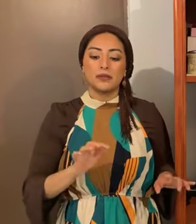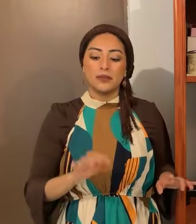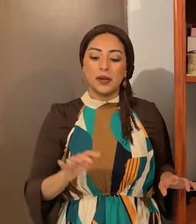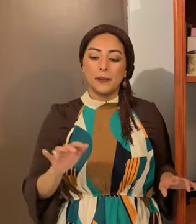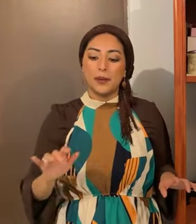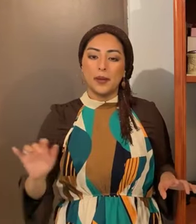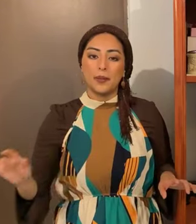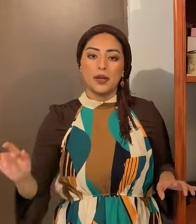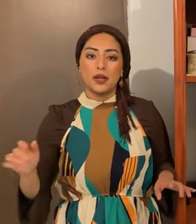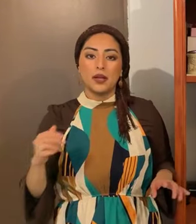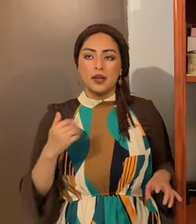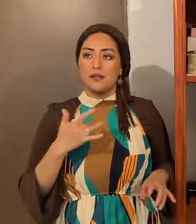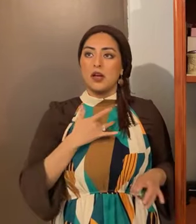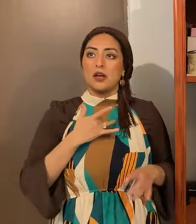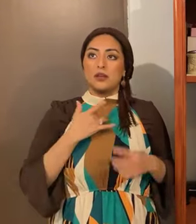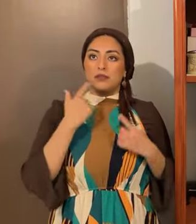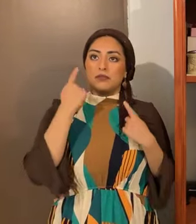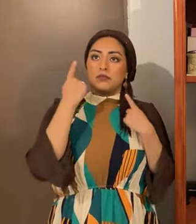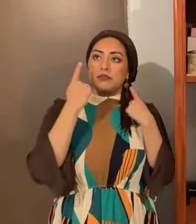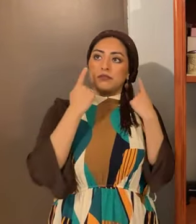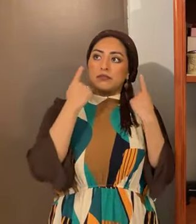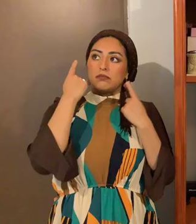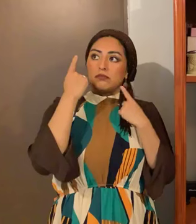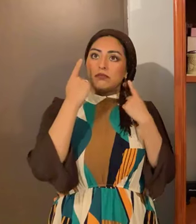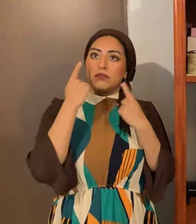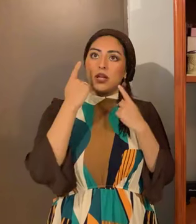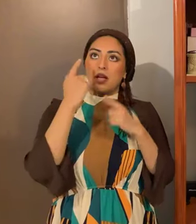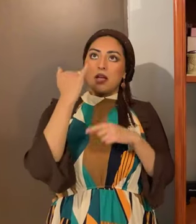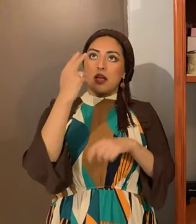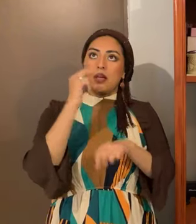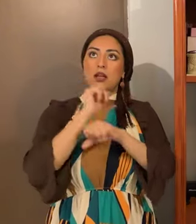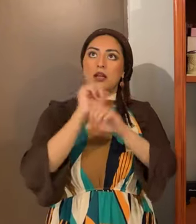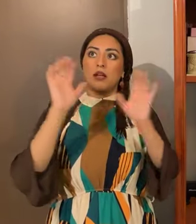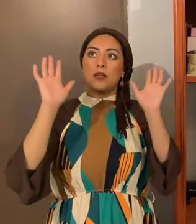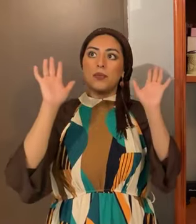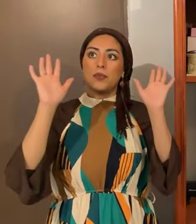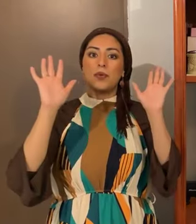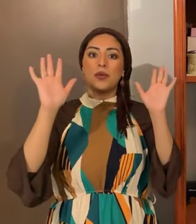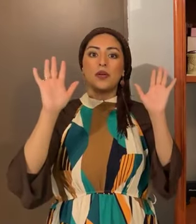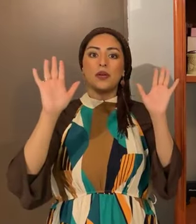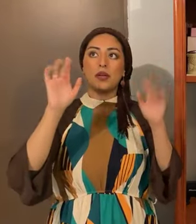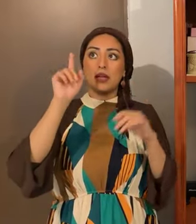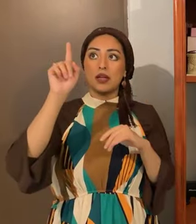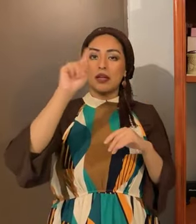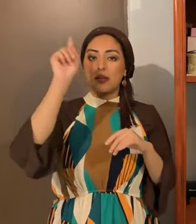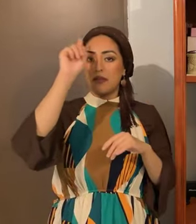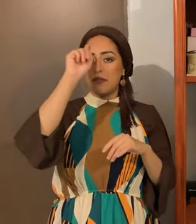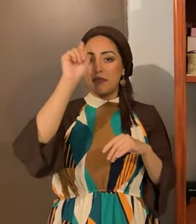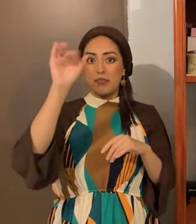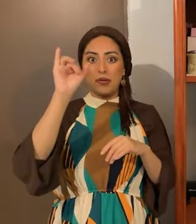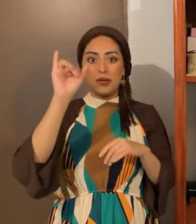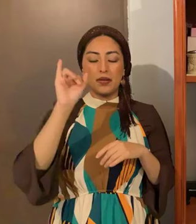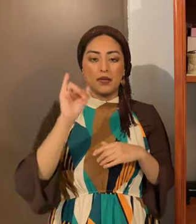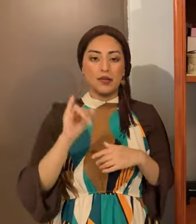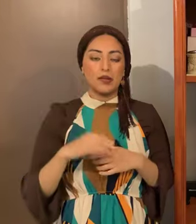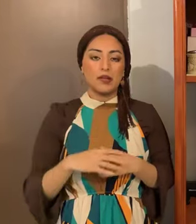nos hace reflexionar, nos hace pensar en las grandezas del Abacadosh, en que Él es infinito, Él es el Todopoderoso.